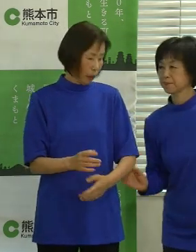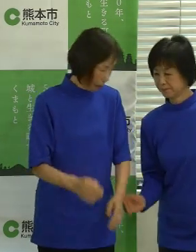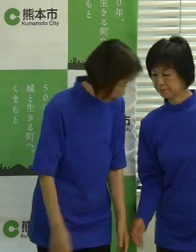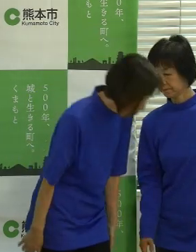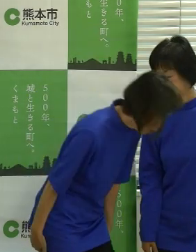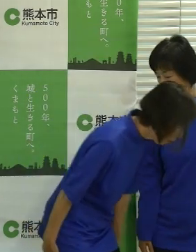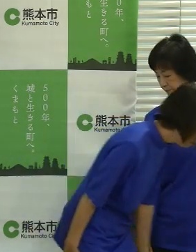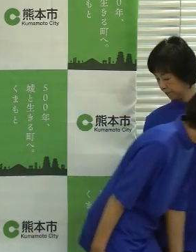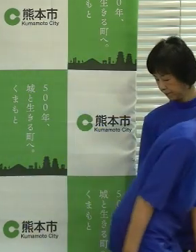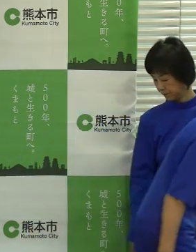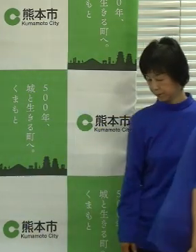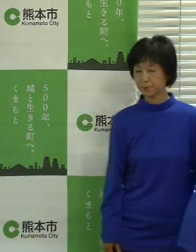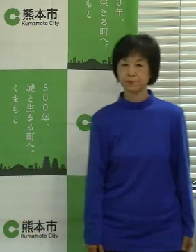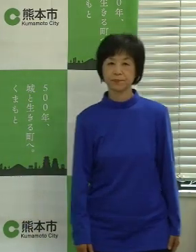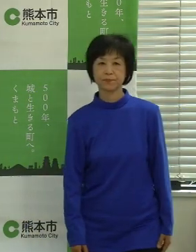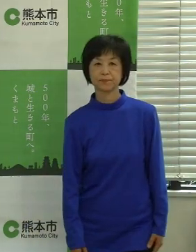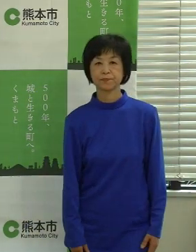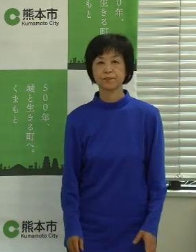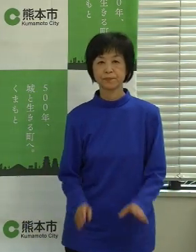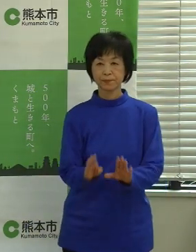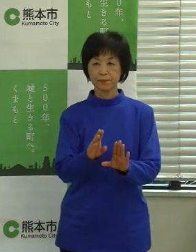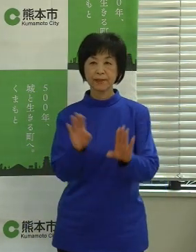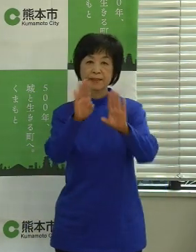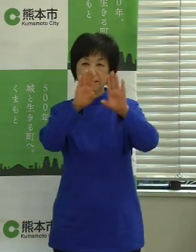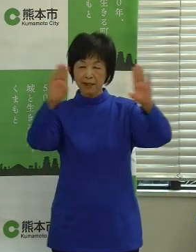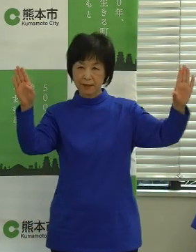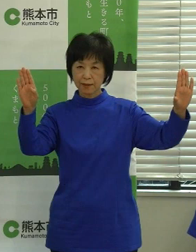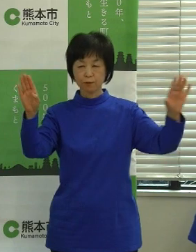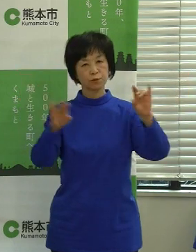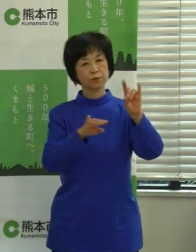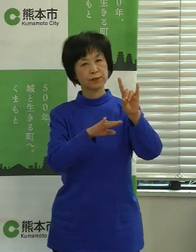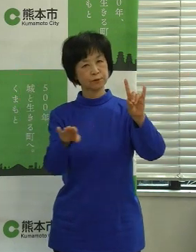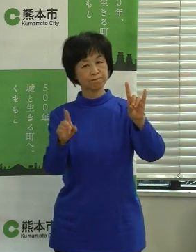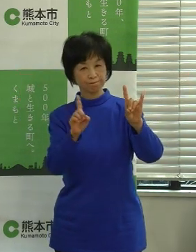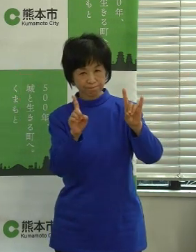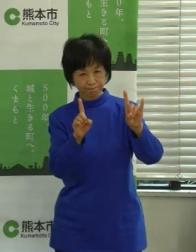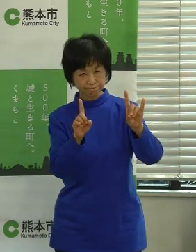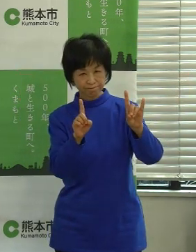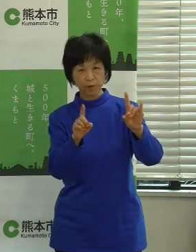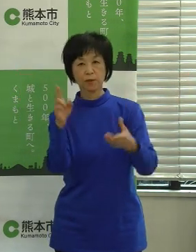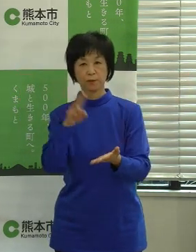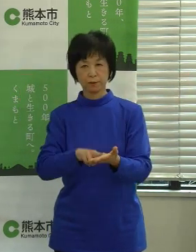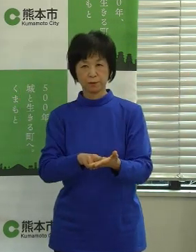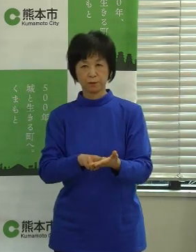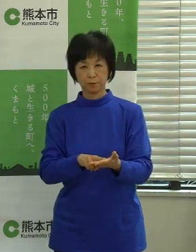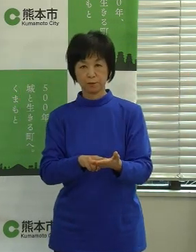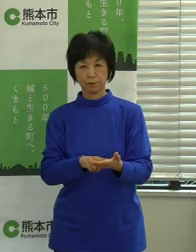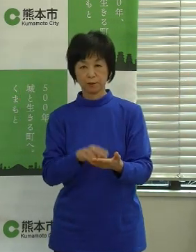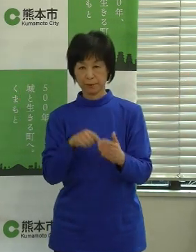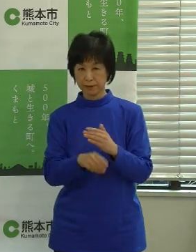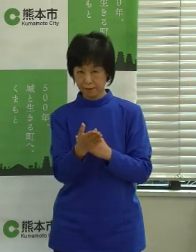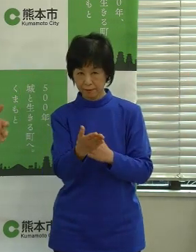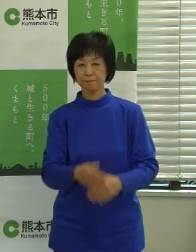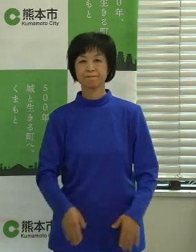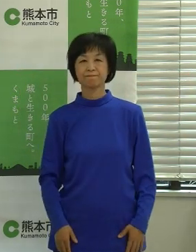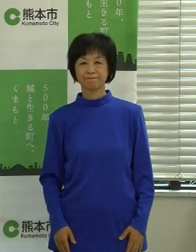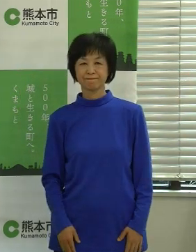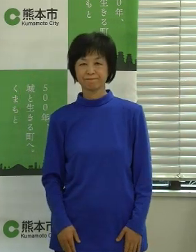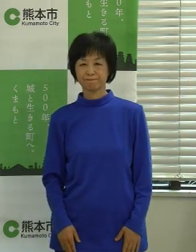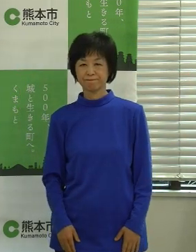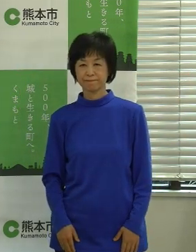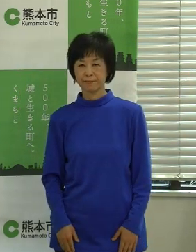性というといわゆる再開する目安みたいな ものですか？そうですね、はい、ですからどのぐらいの時期にどういう形